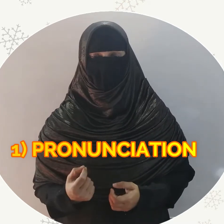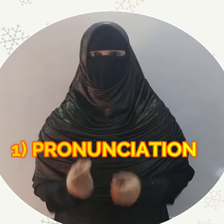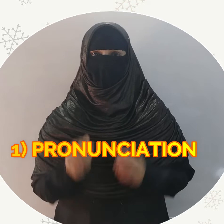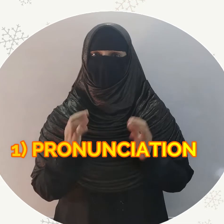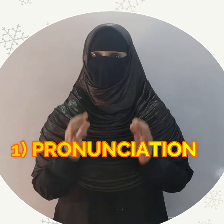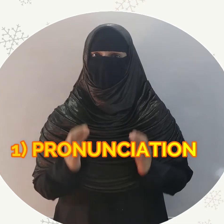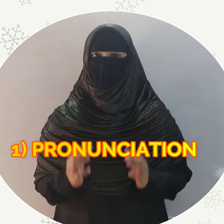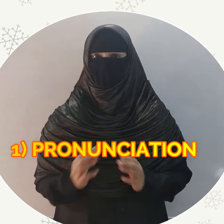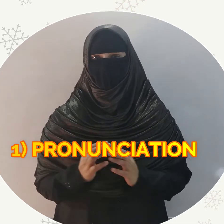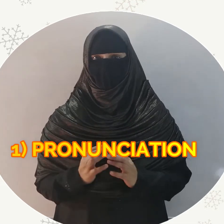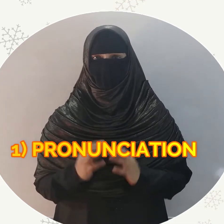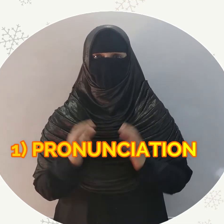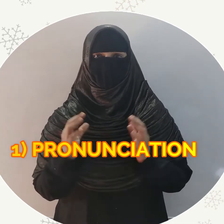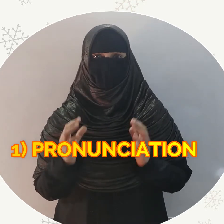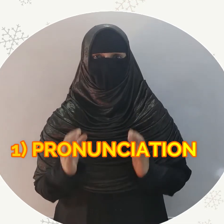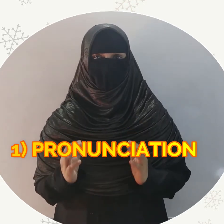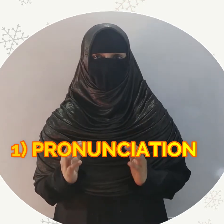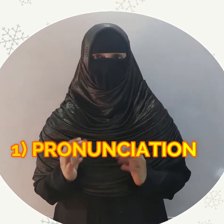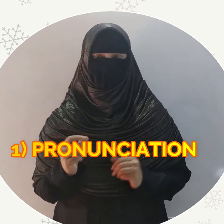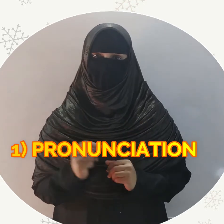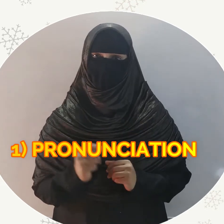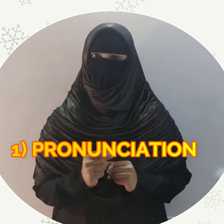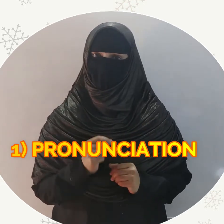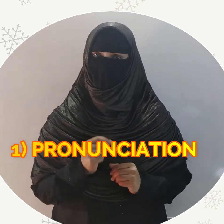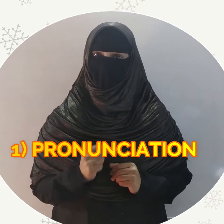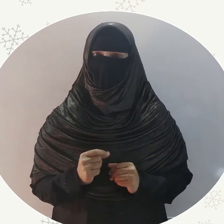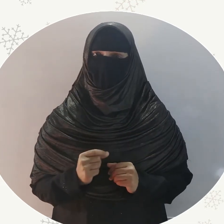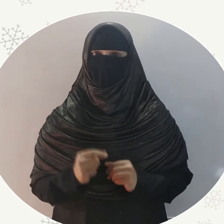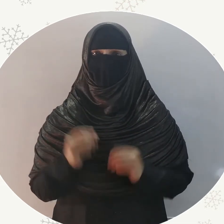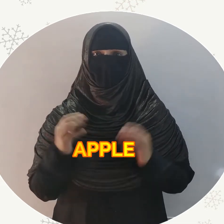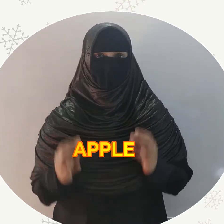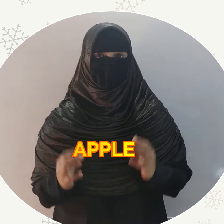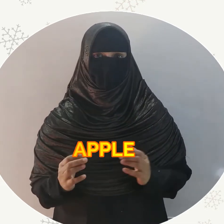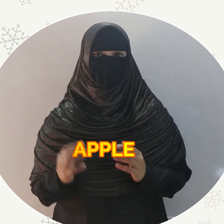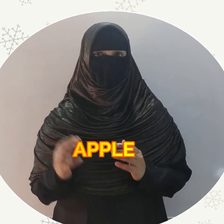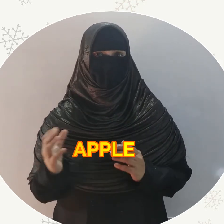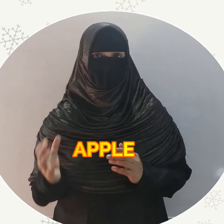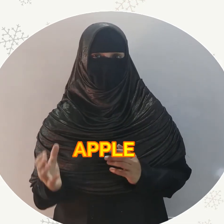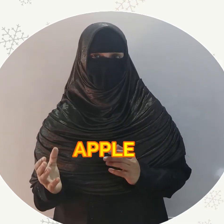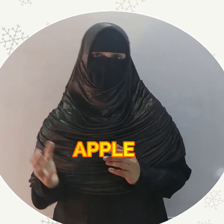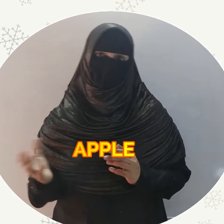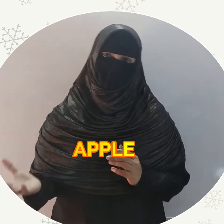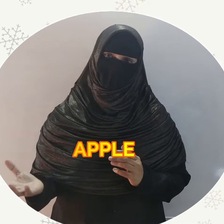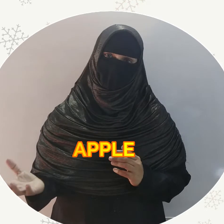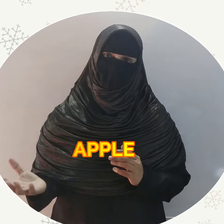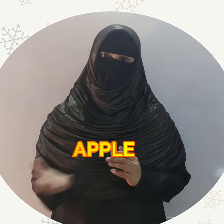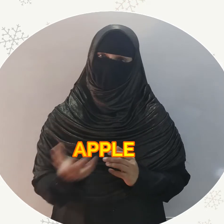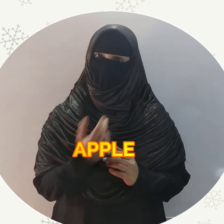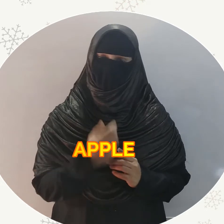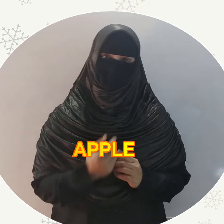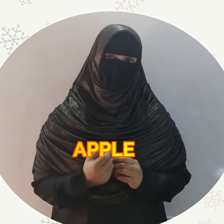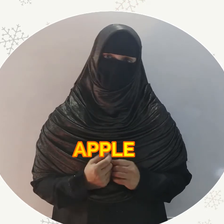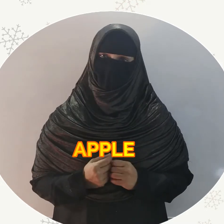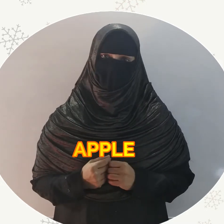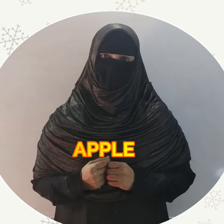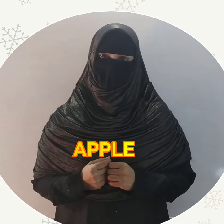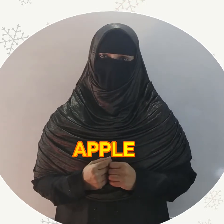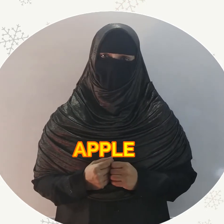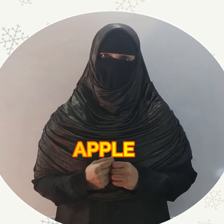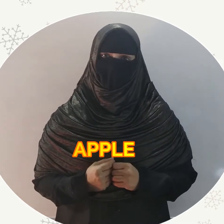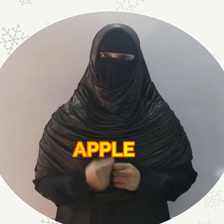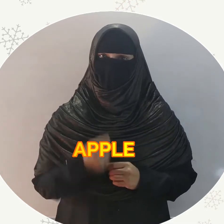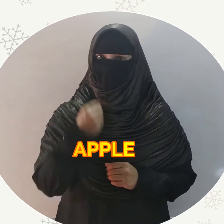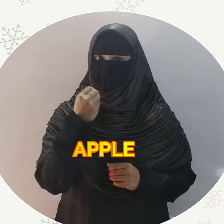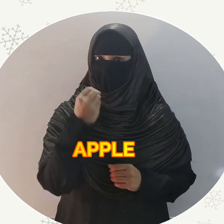എങ്ങനെയാണ്? പ്രൊനൗൺസിയേഷൻ. ഓക്കേ, ഇനി അടുത്ത വേർഡ് എന്താണ്? ആപ്പിൾ. എ ഫോർ ആപ്പിൾ, ബി ഫോർ ബോൾ. ഇങ്ങനെയാണല്ലോ നമ്മൾ